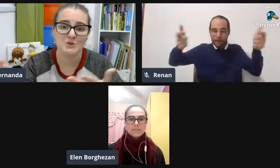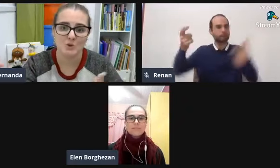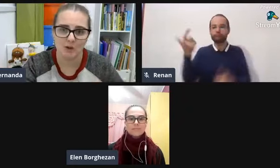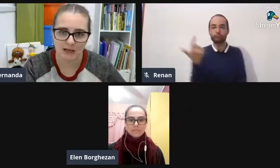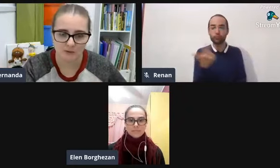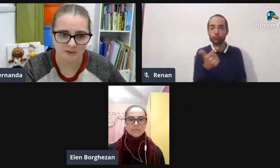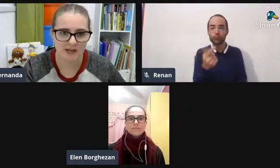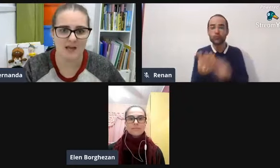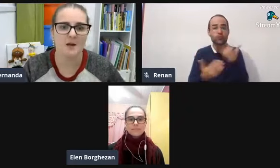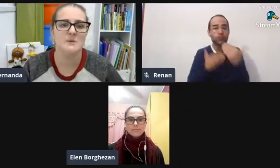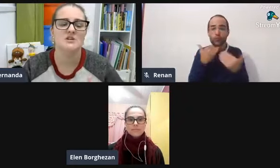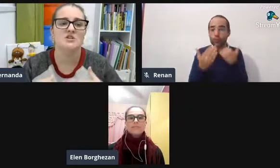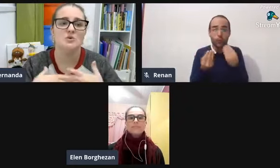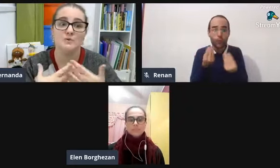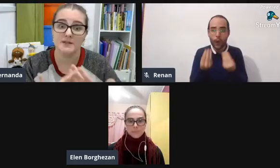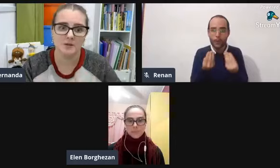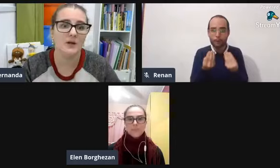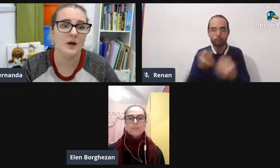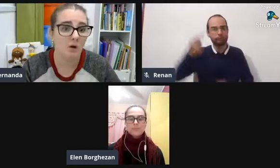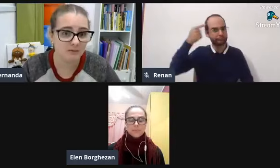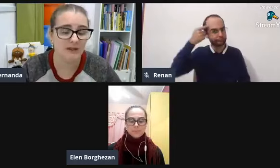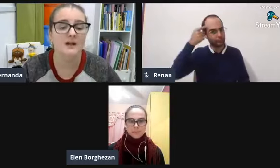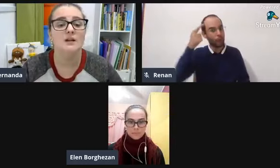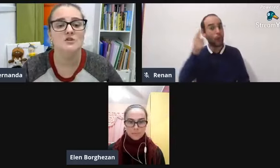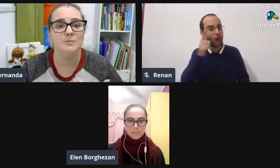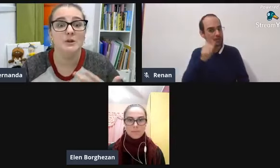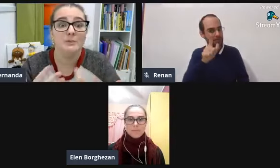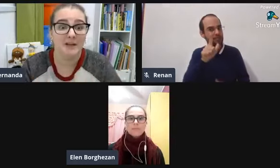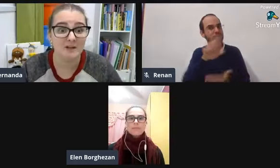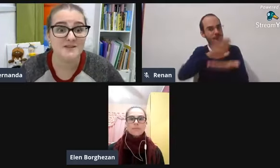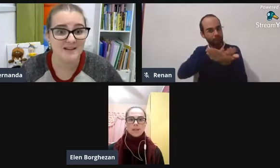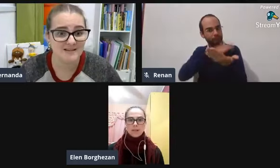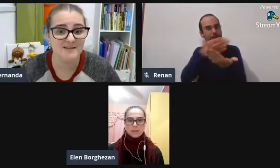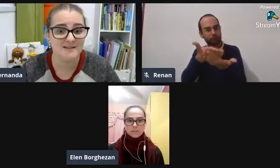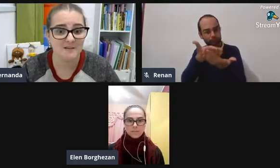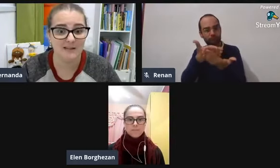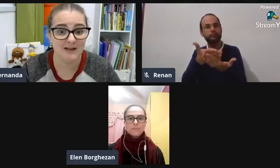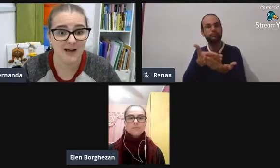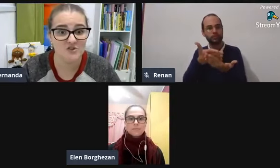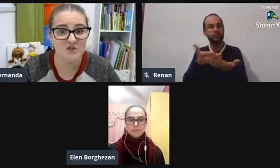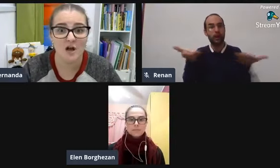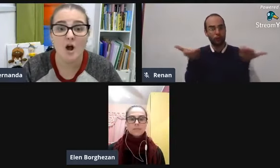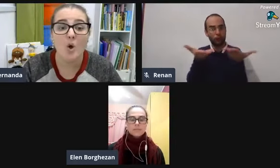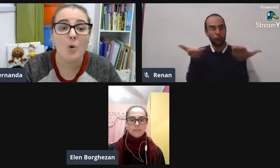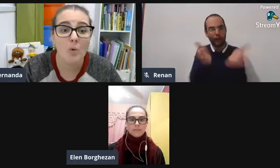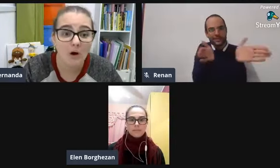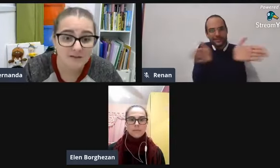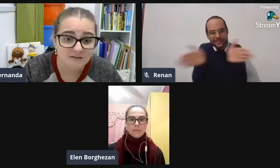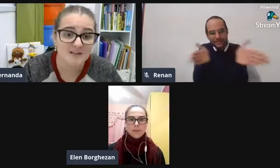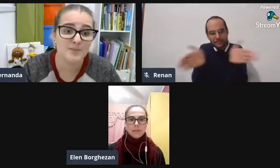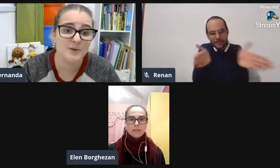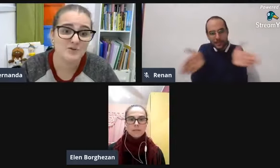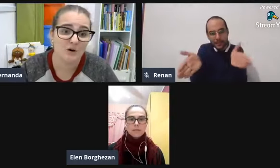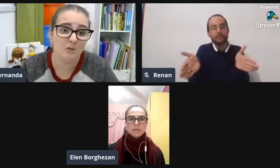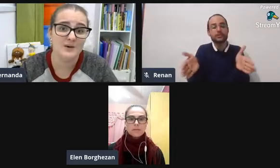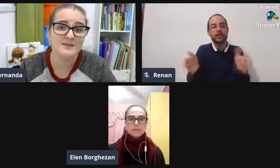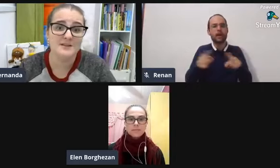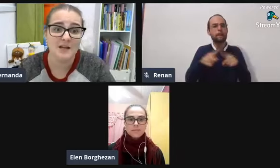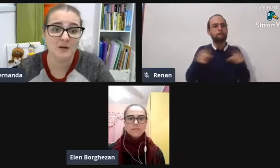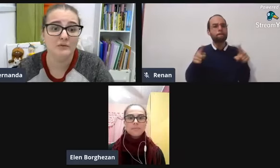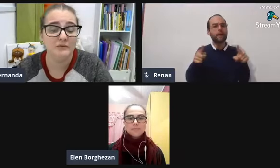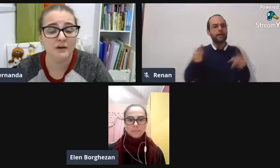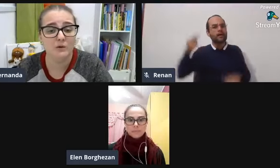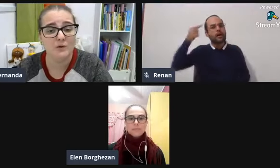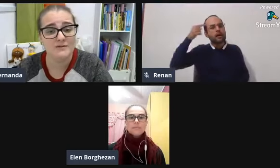gente pensou, né, no intérprete, a gente conseguiu dar conta de pelo menos essa acessibilidade, quantas